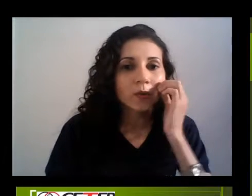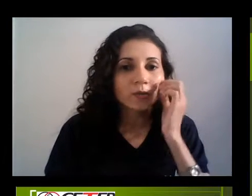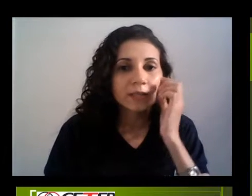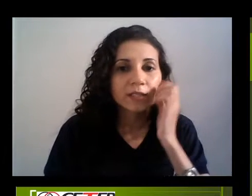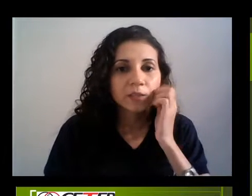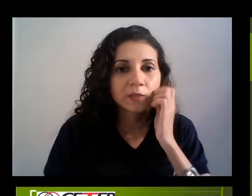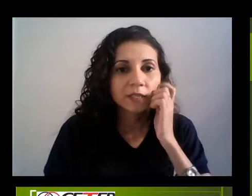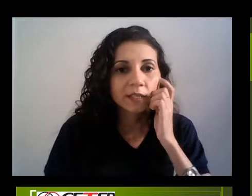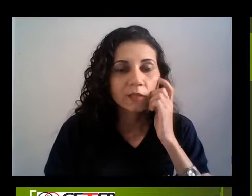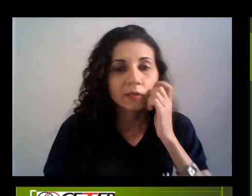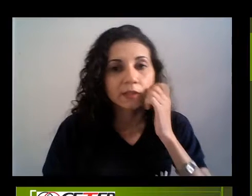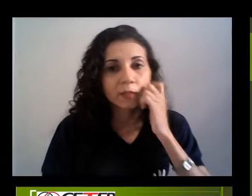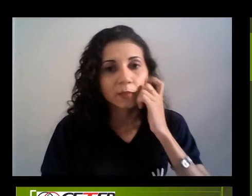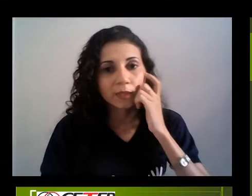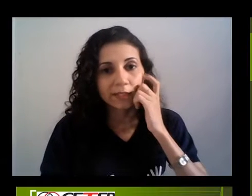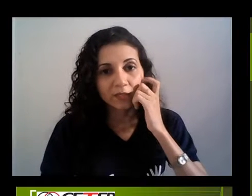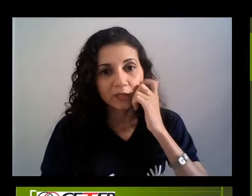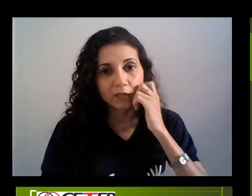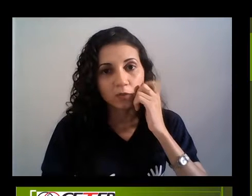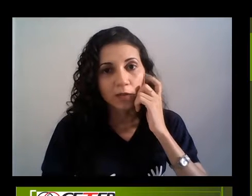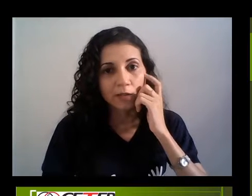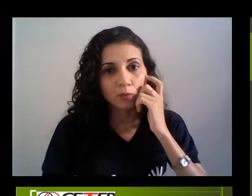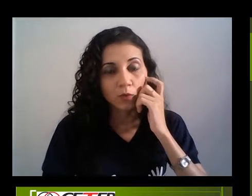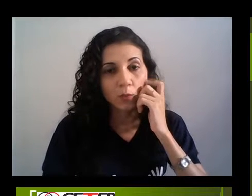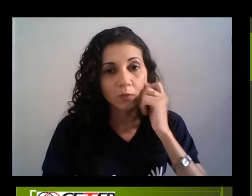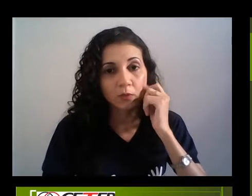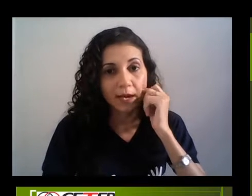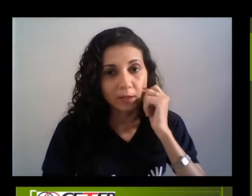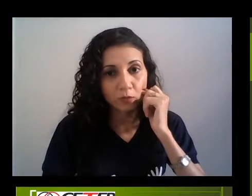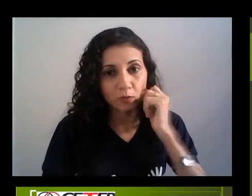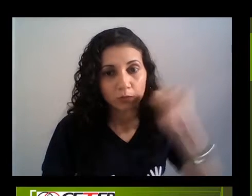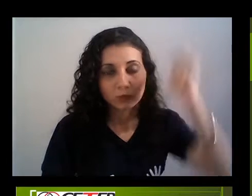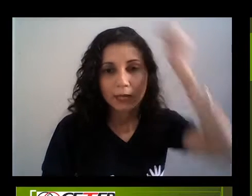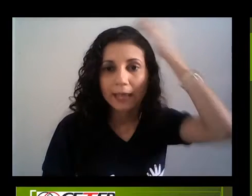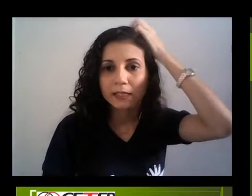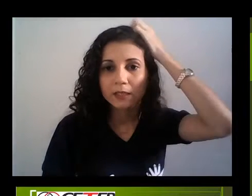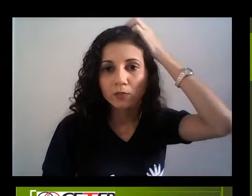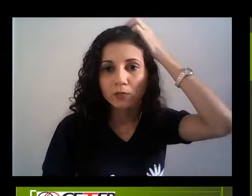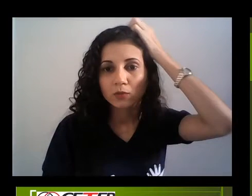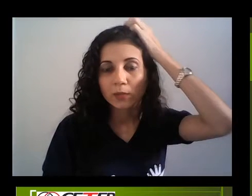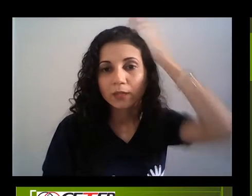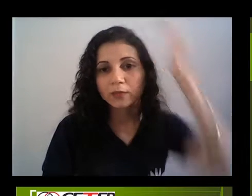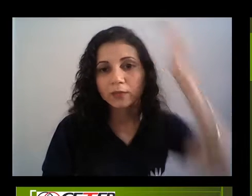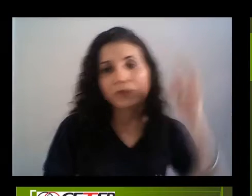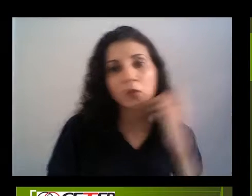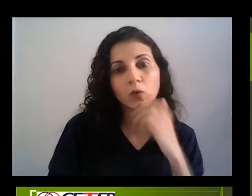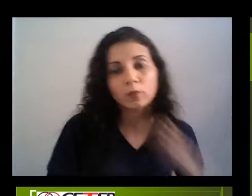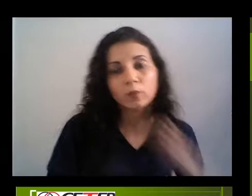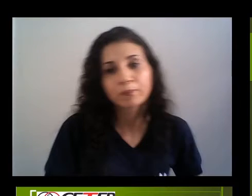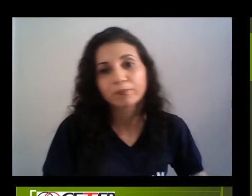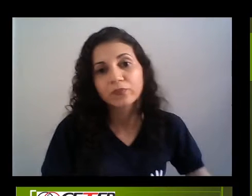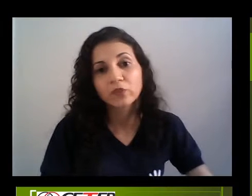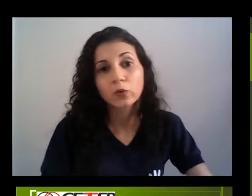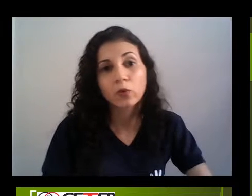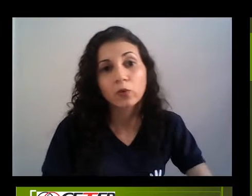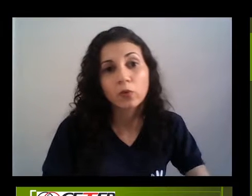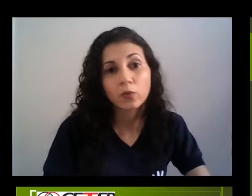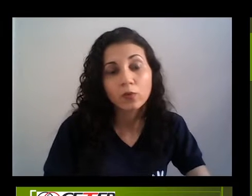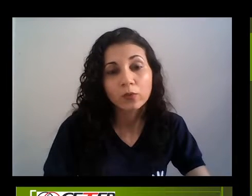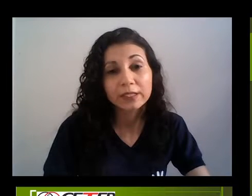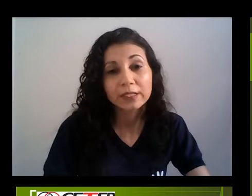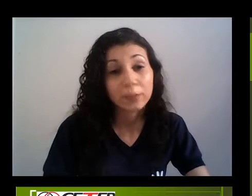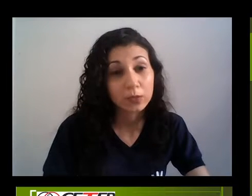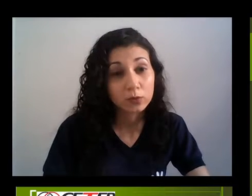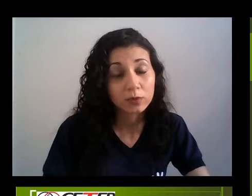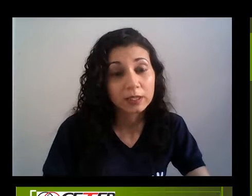No português temos aqui o exemplo dessa frase, o gato comeu o rato. Aí na tradução para Libras ficou